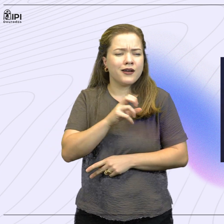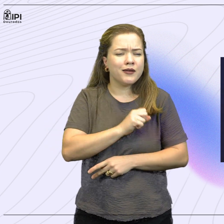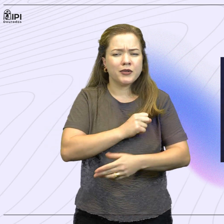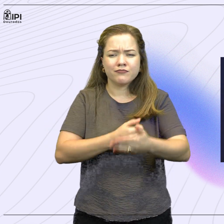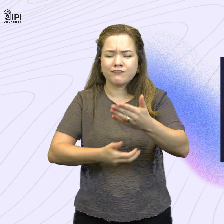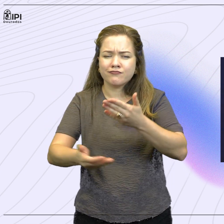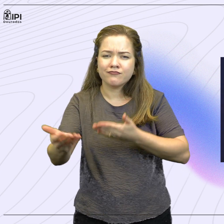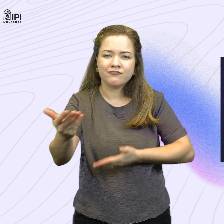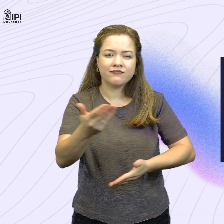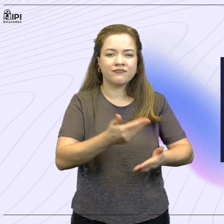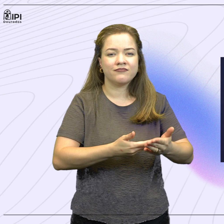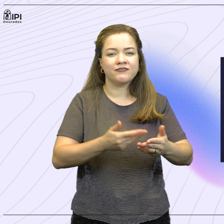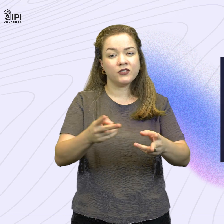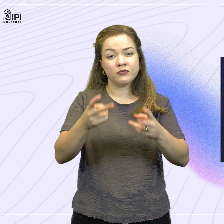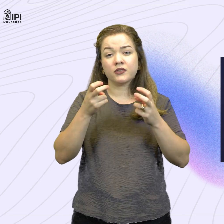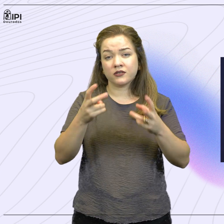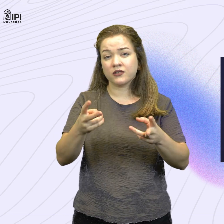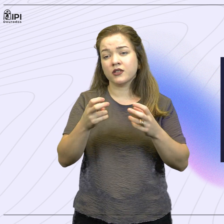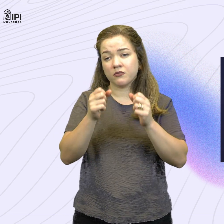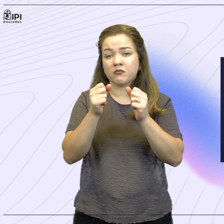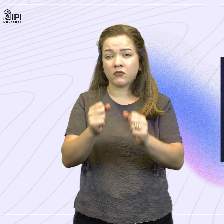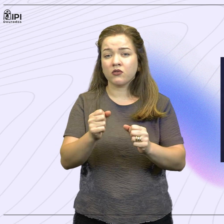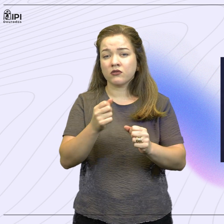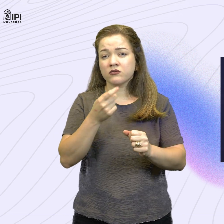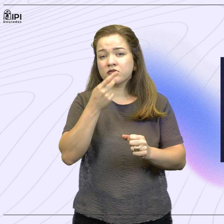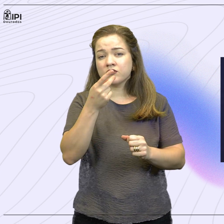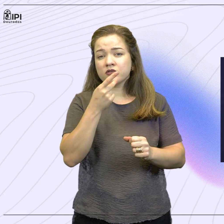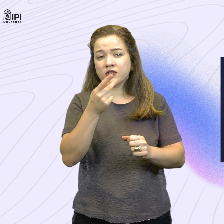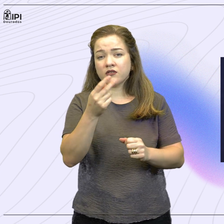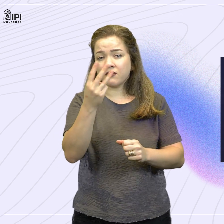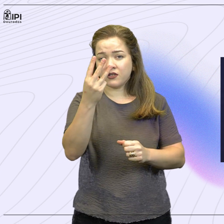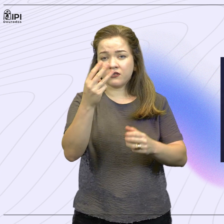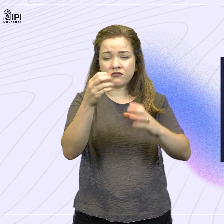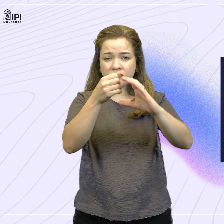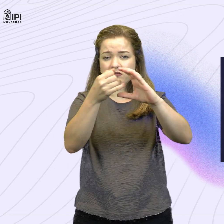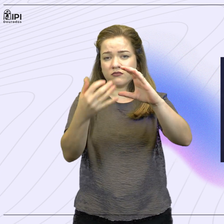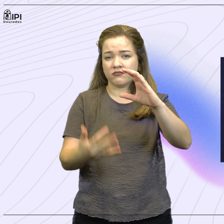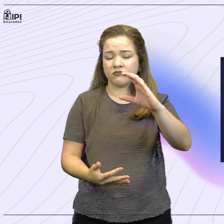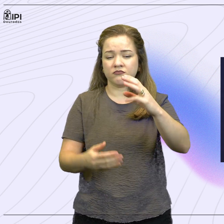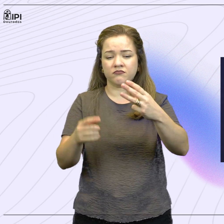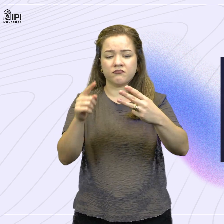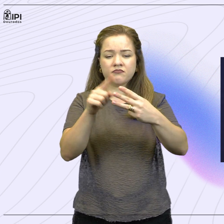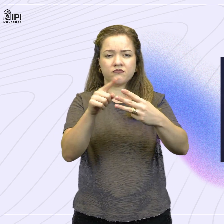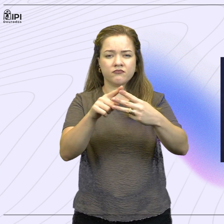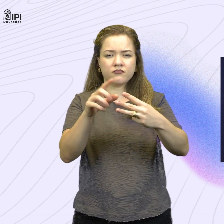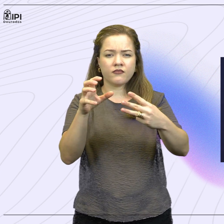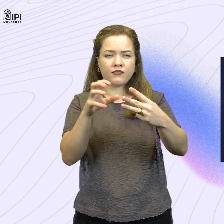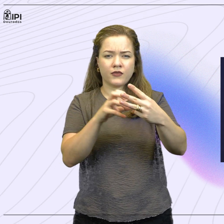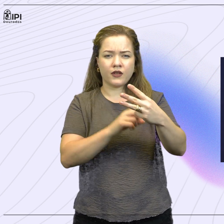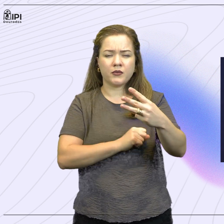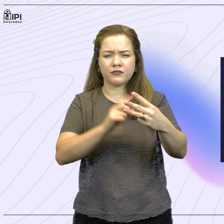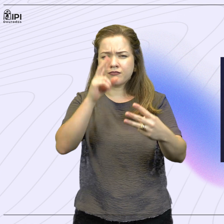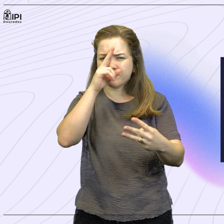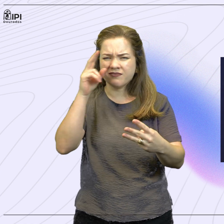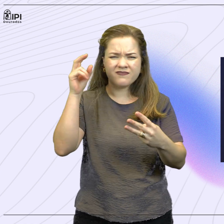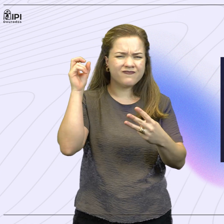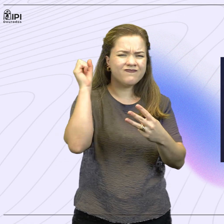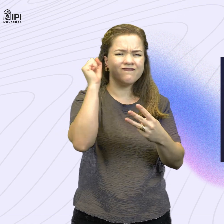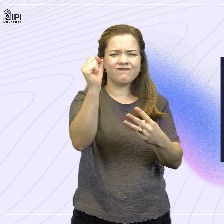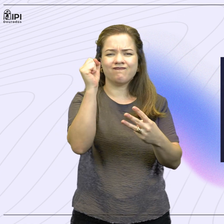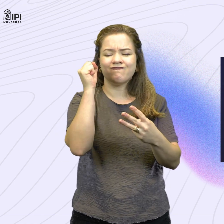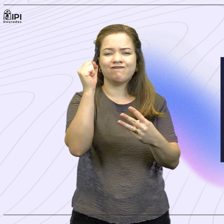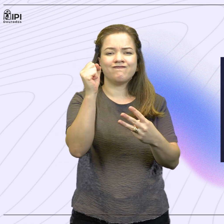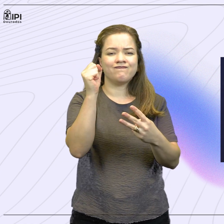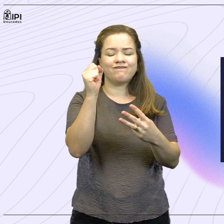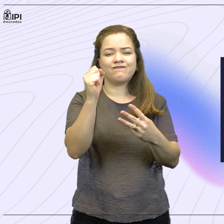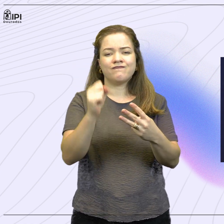eu percebo aqui, posso dizer, pelo menos 3 características desse amor. Primeiro é o amor intenso.